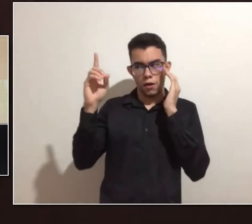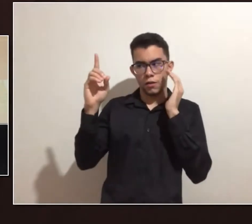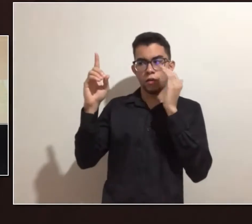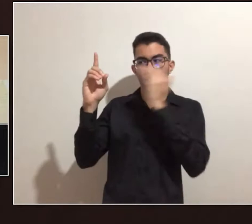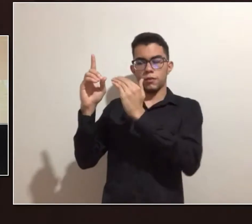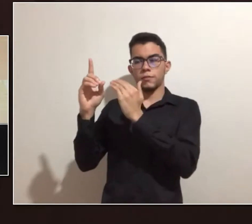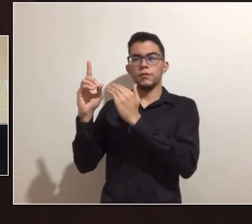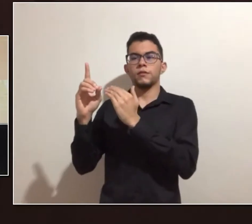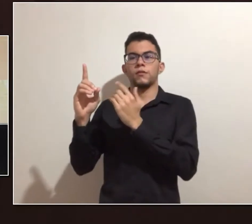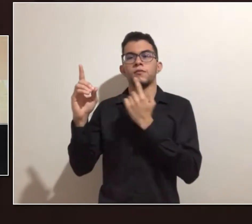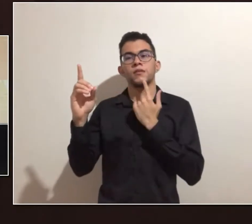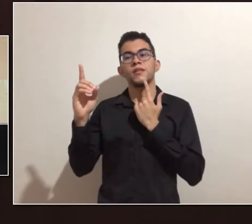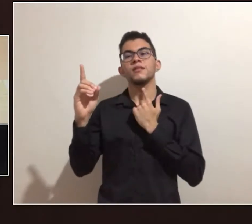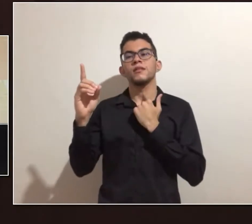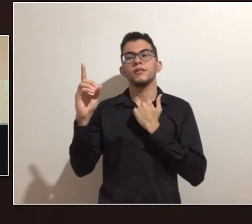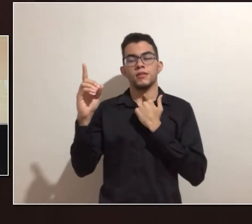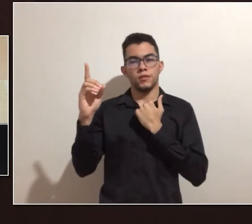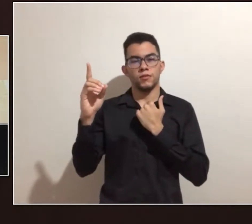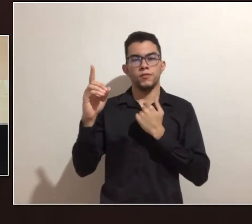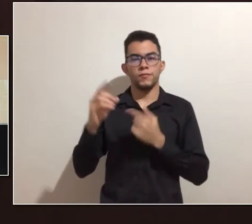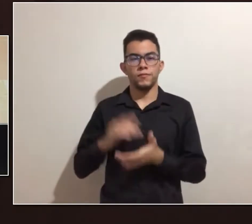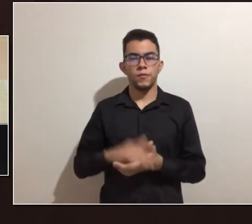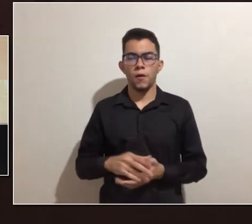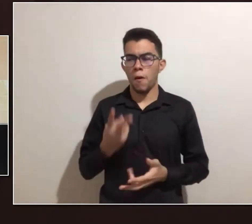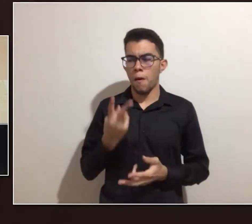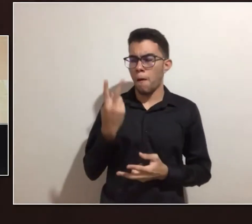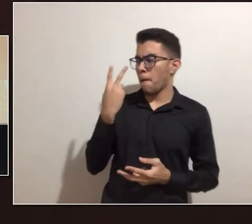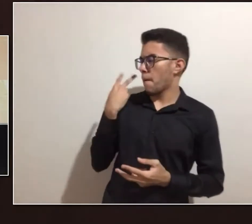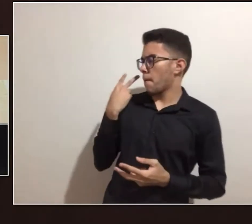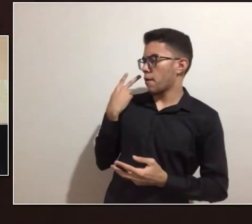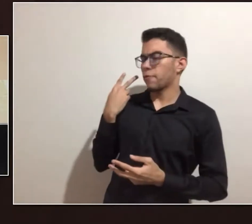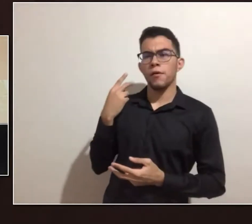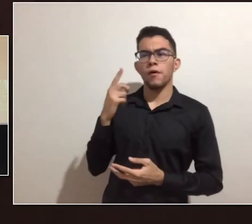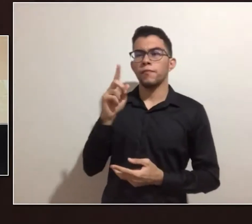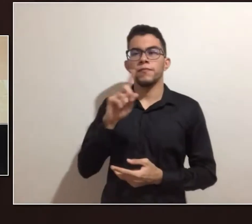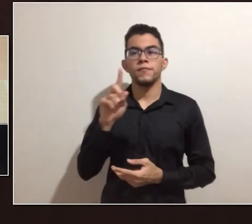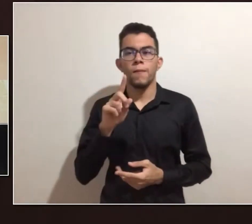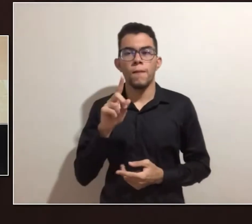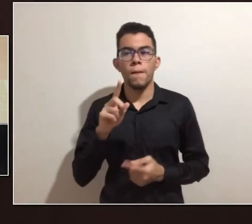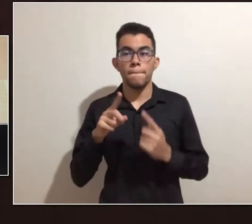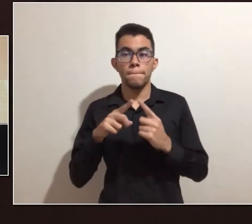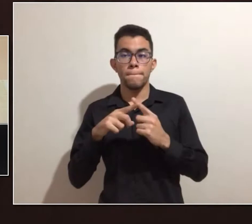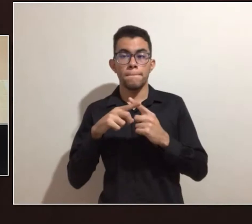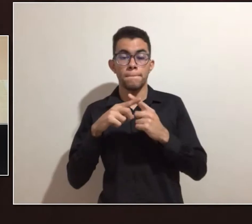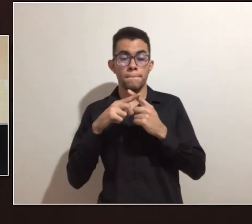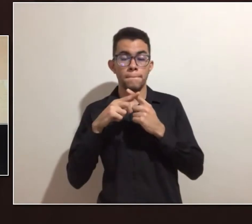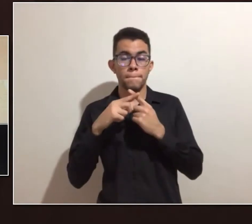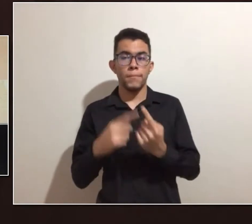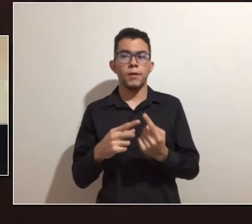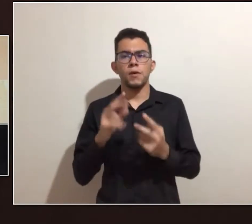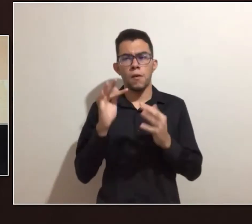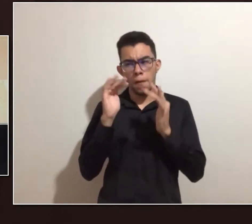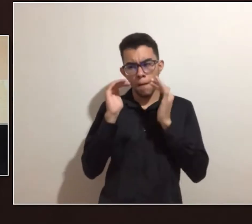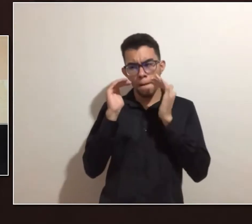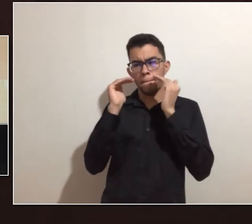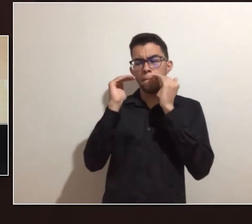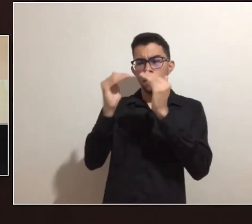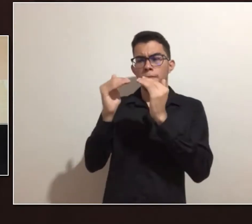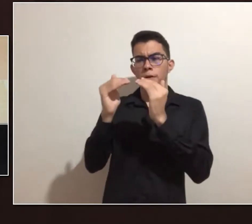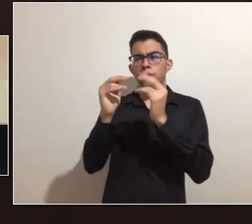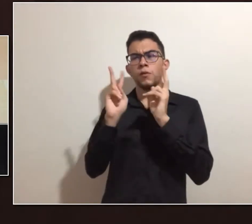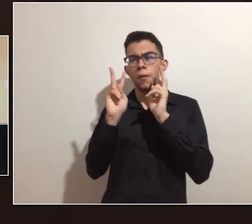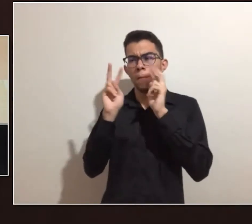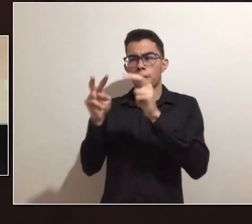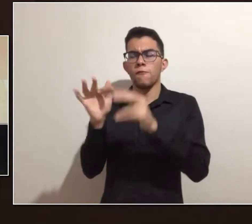não queremos voltar para trás, ouvindo, palavra de Satanás para nos distrair. Então, o